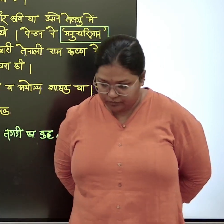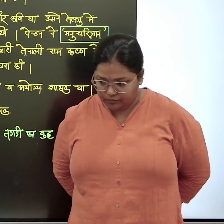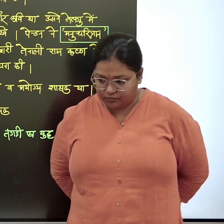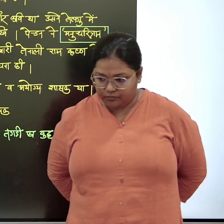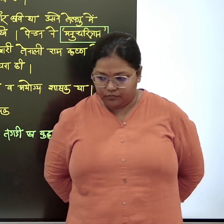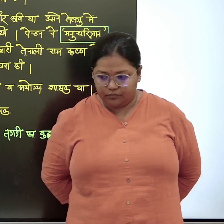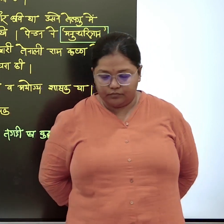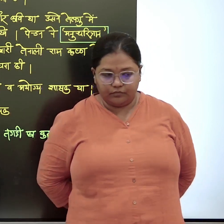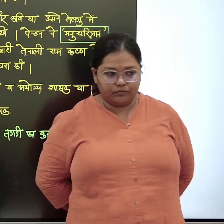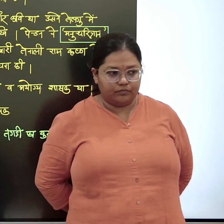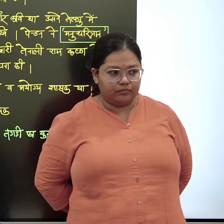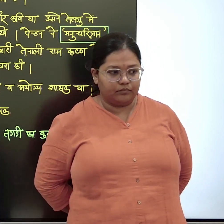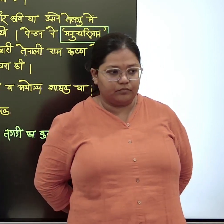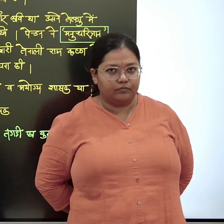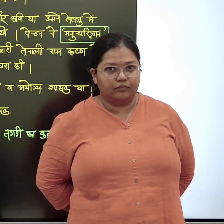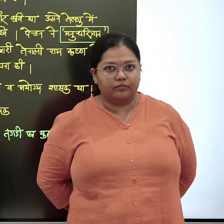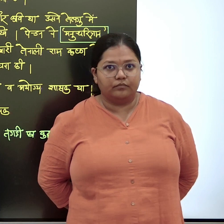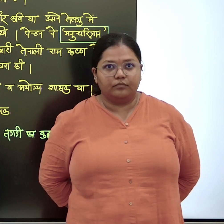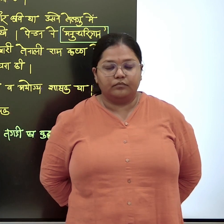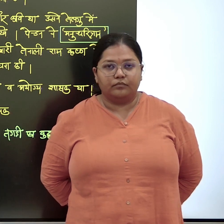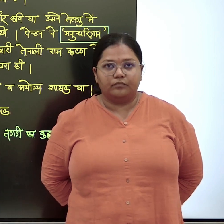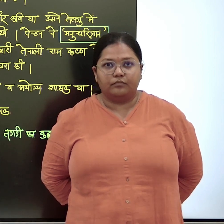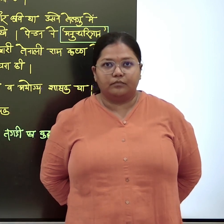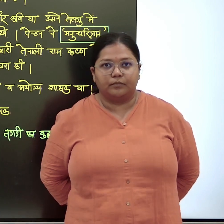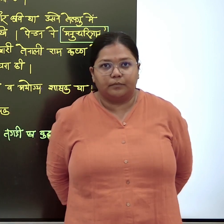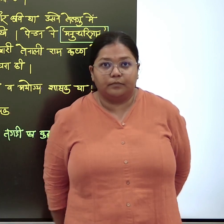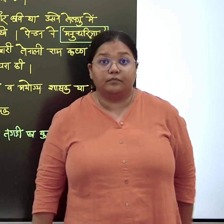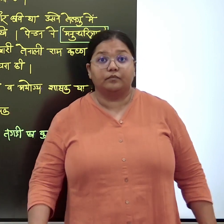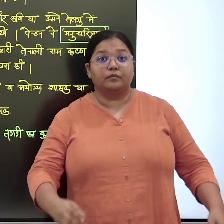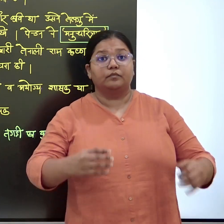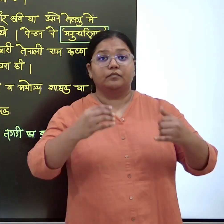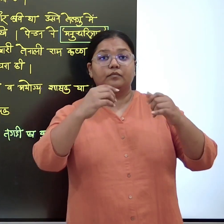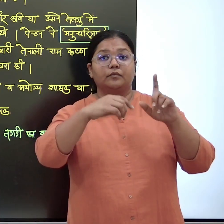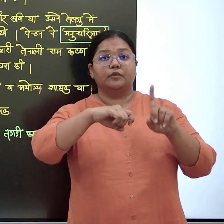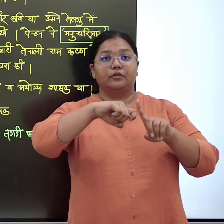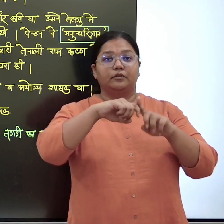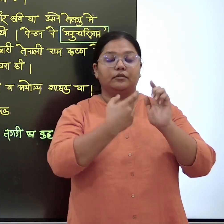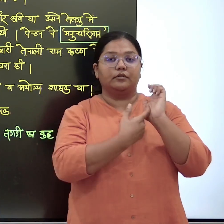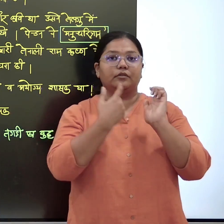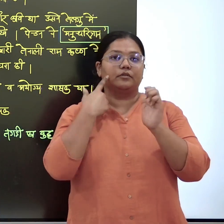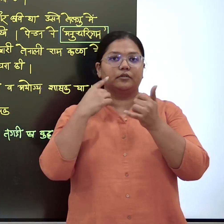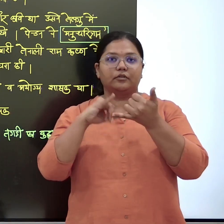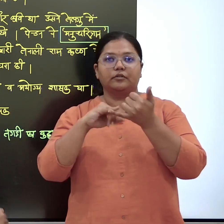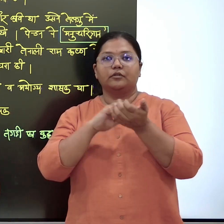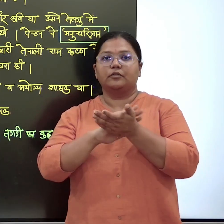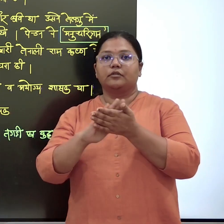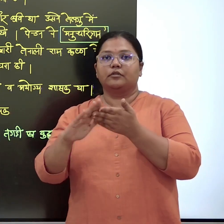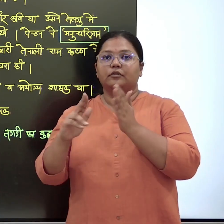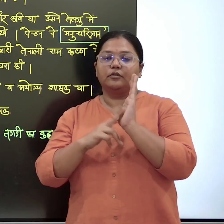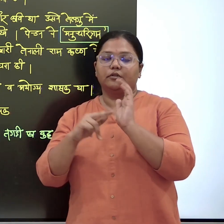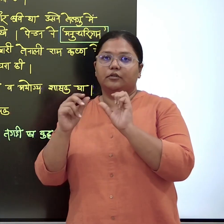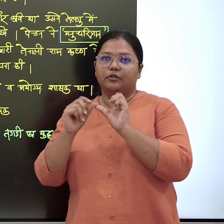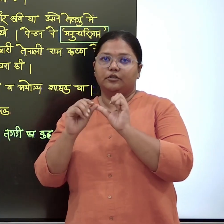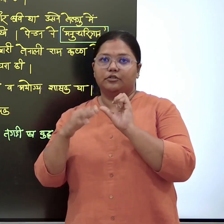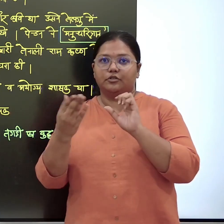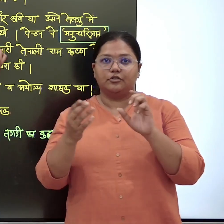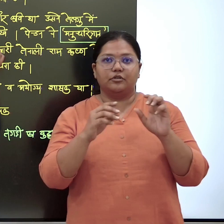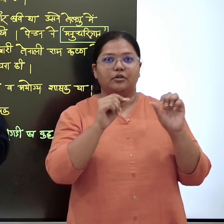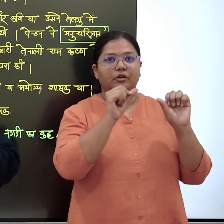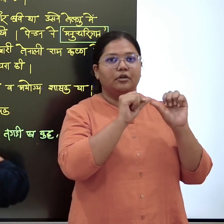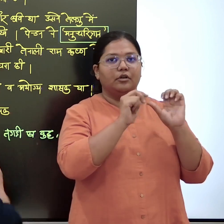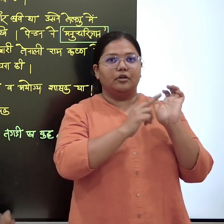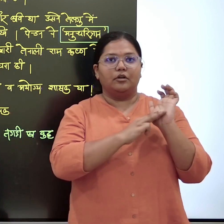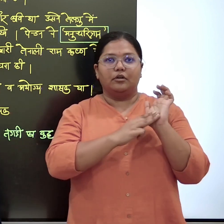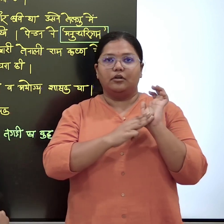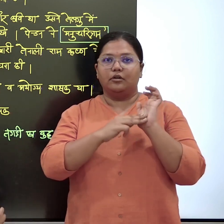कृष्णदेव राय की अमुक्त माल्यदा। तो उन्होंने स्वयं कौन कौन सी रचना की थी, अमुक्त